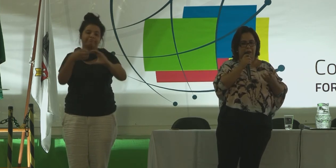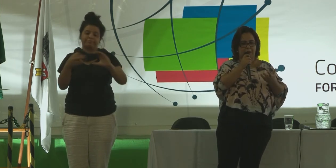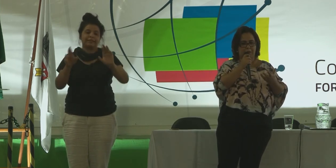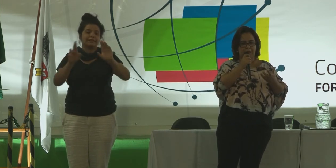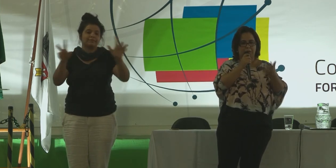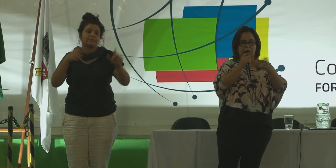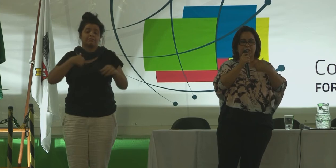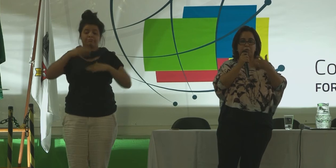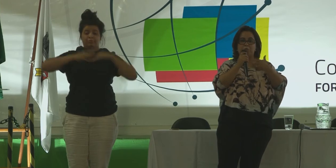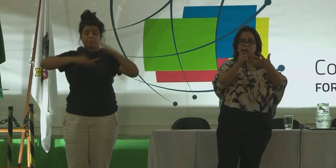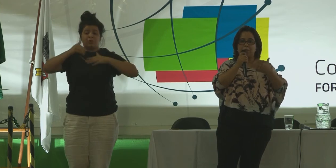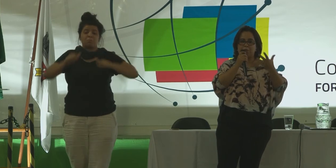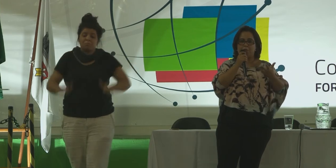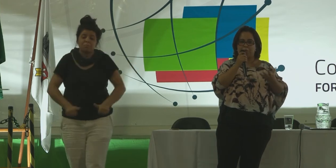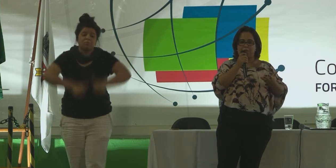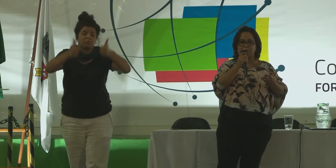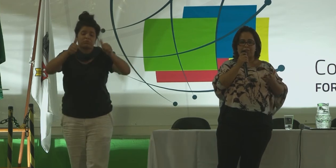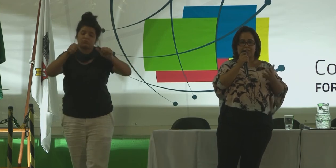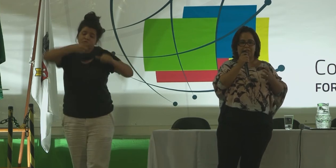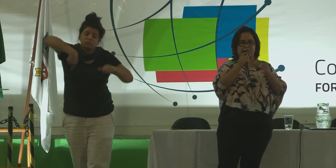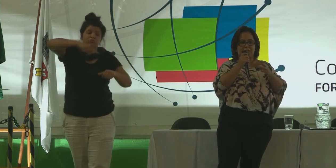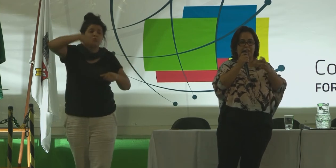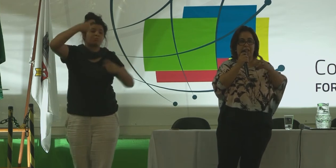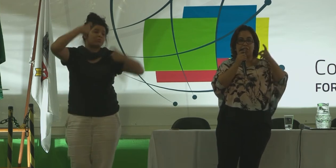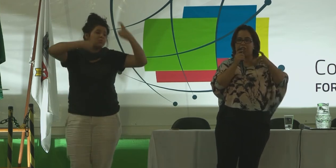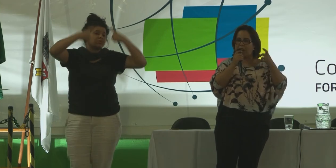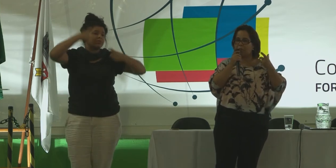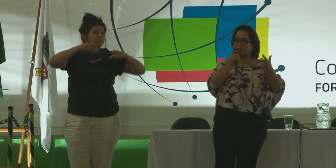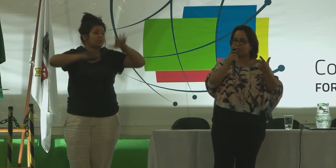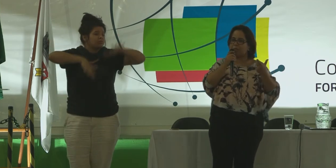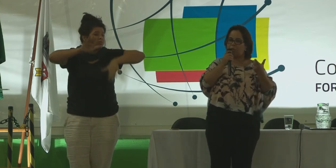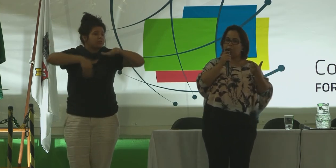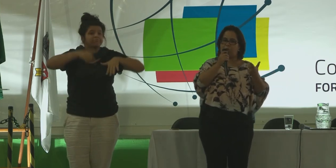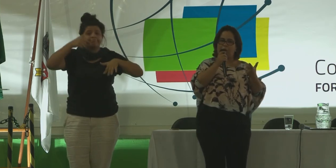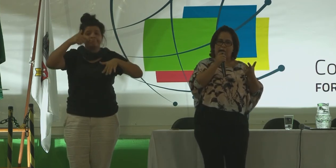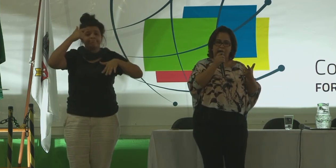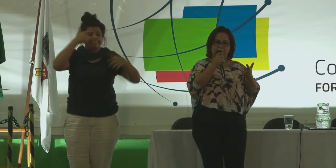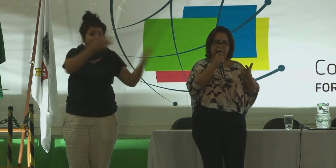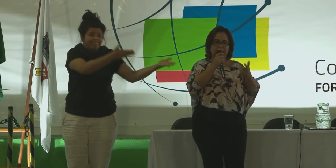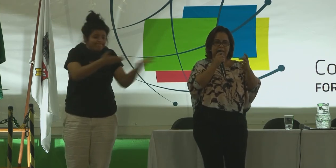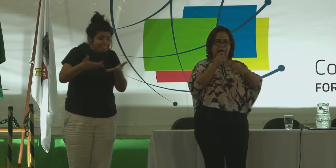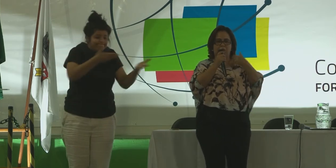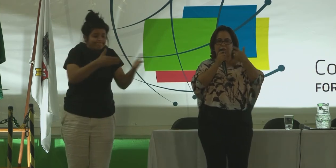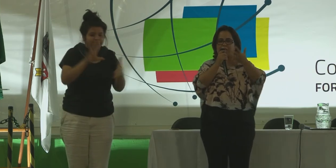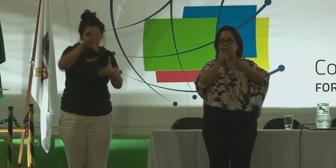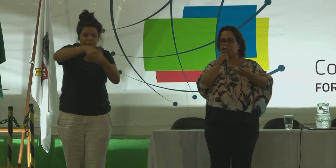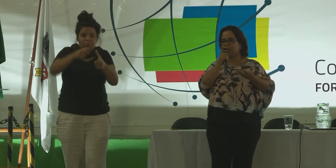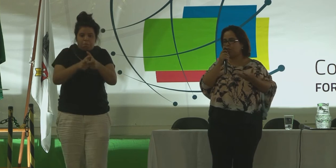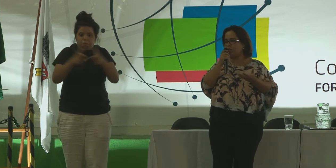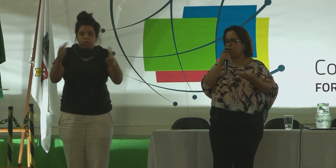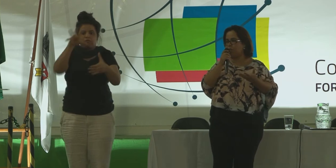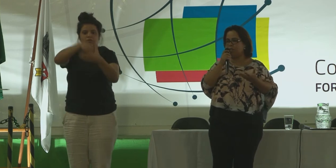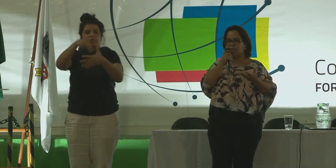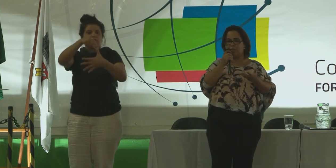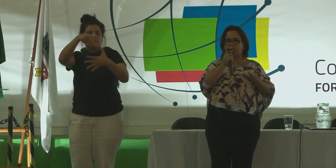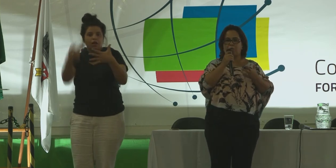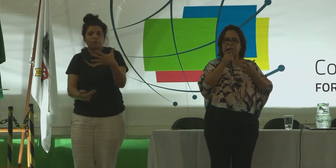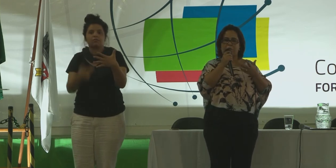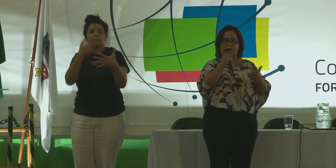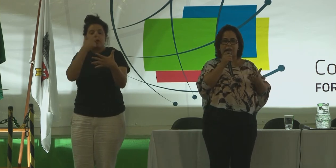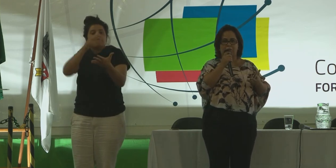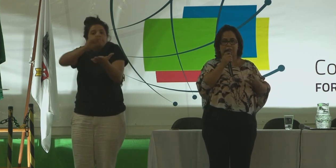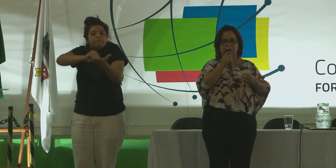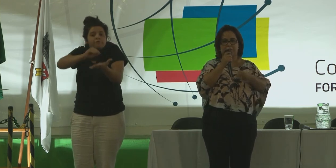bom trabalho. Então nós temos muita preocupação, às vezes, de incharmos esse público-alvo e não conseguimos desenvolver um